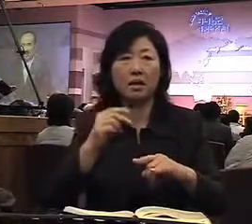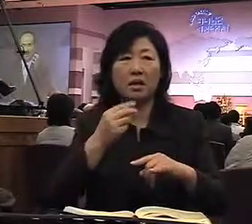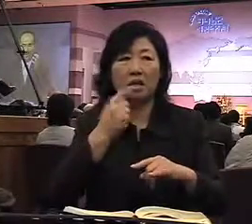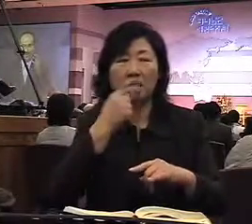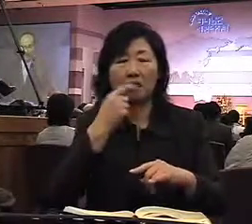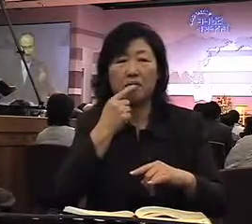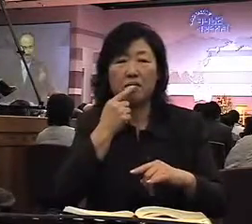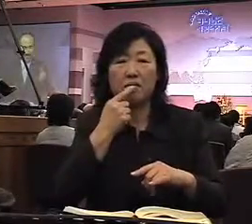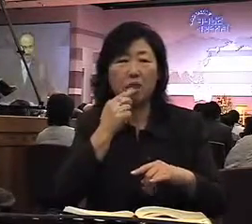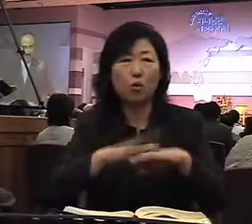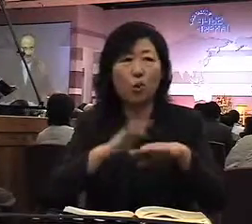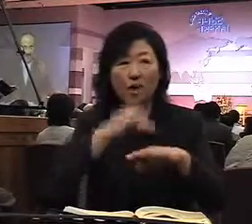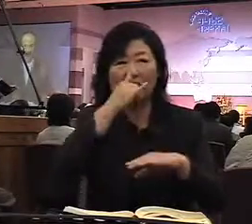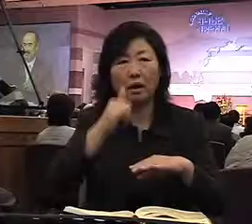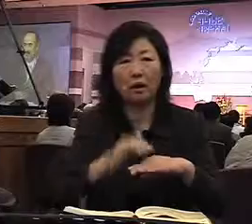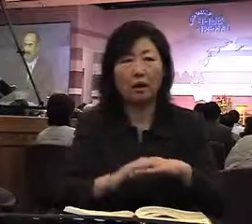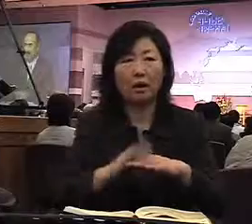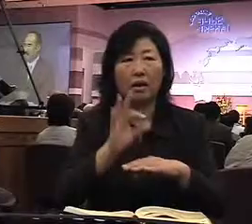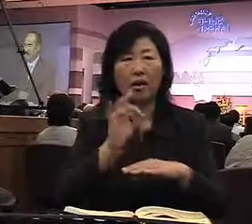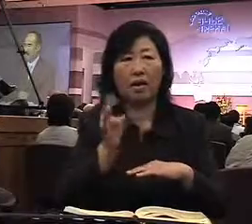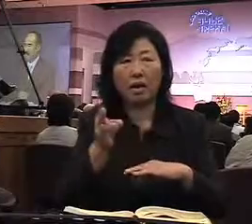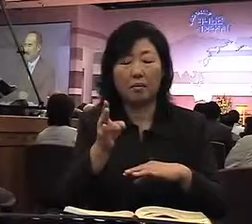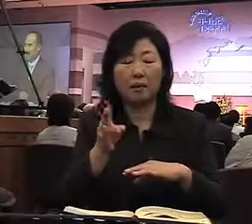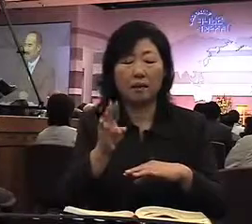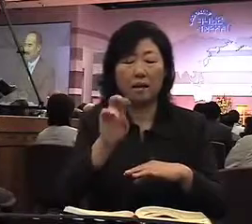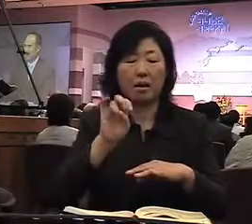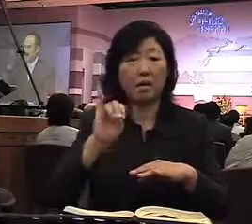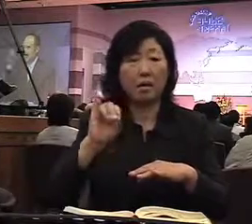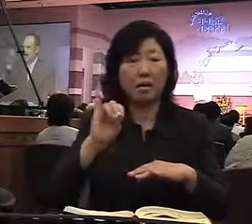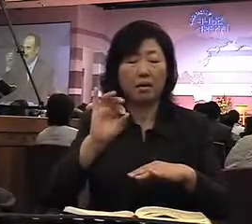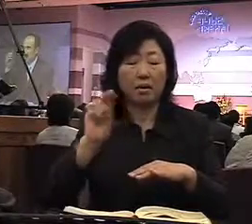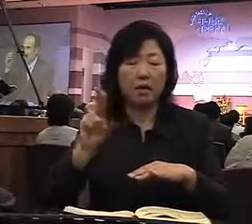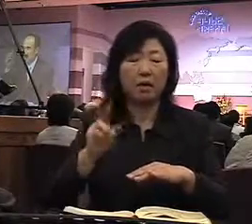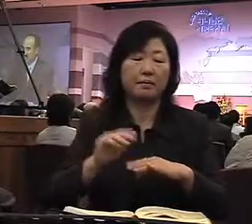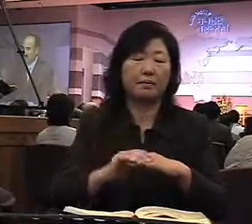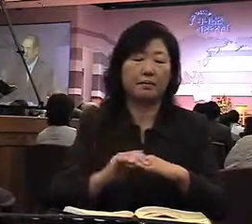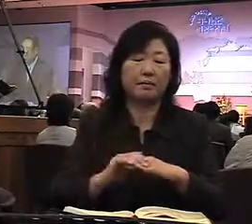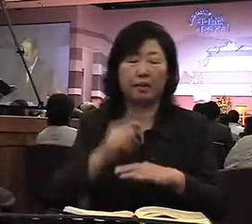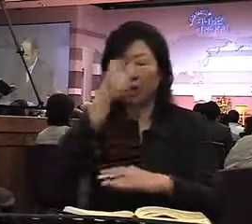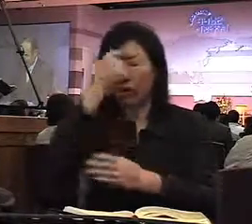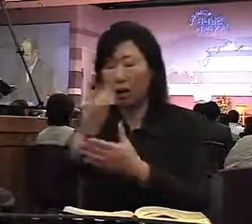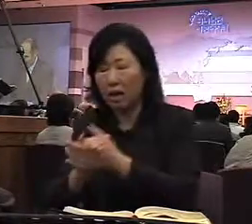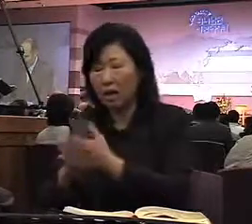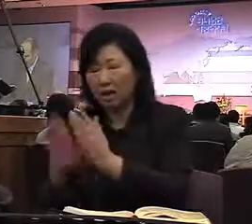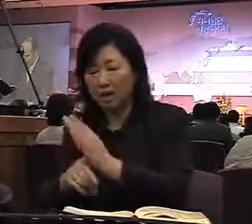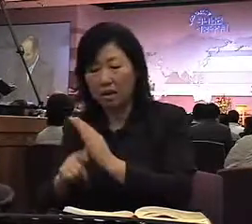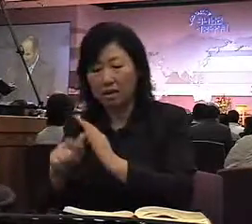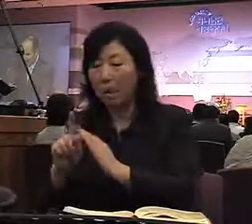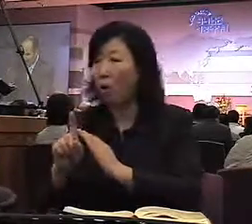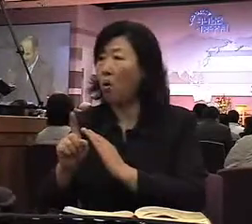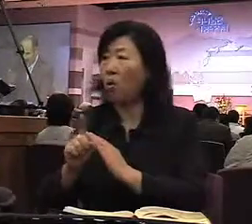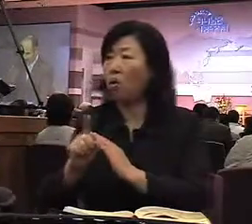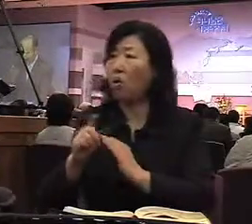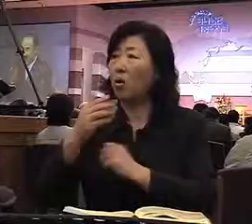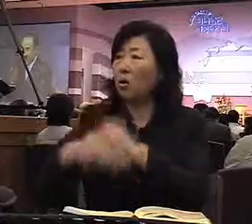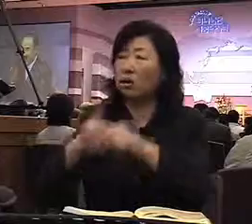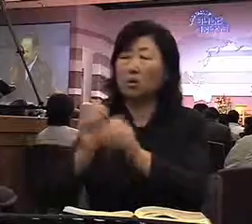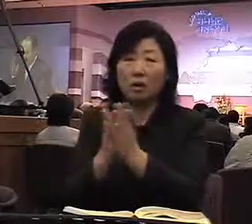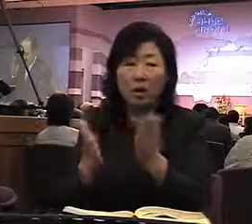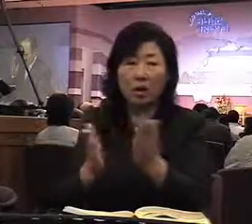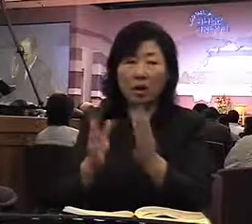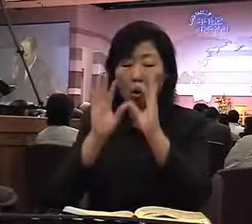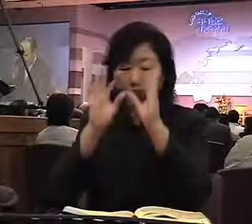열국의 선자로 부름받은 예레미야입니다. 근데 그 예레미야가 기도를 할 때 무슨 일이 벌어졌느냐. 성경은 말하기를